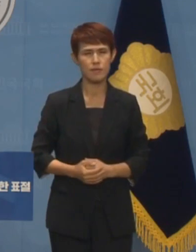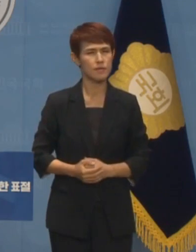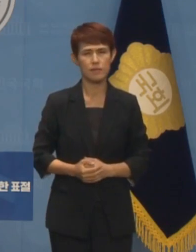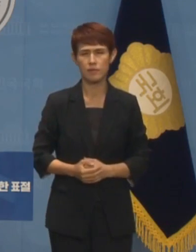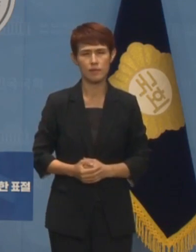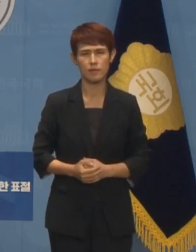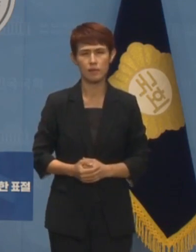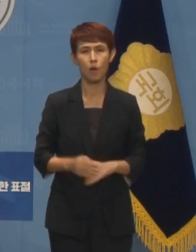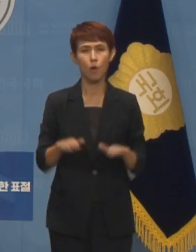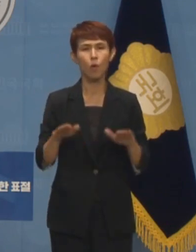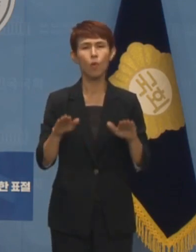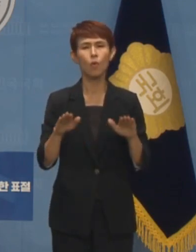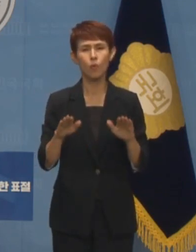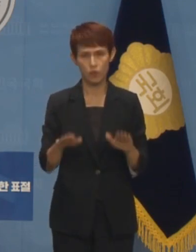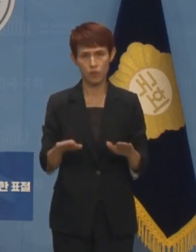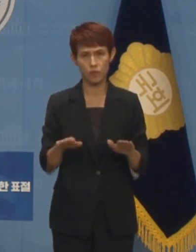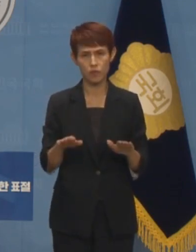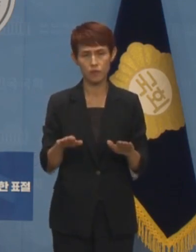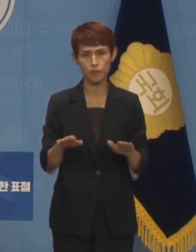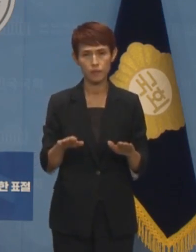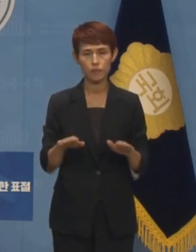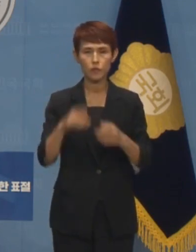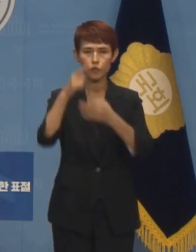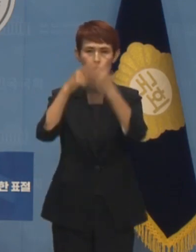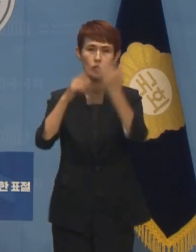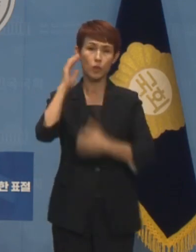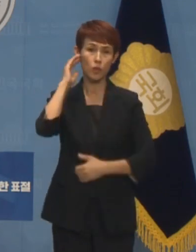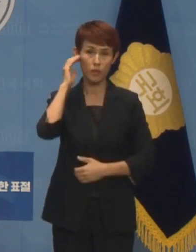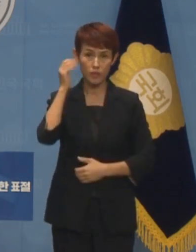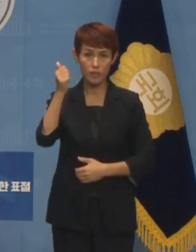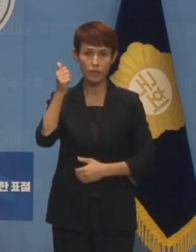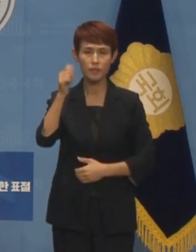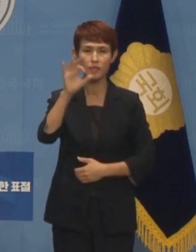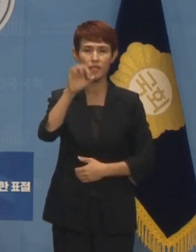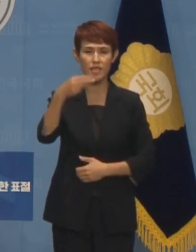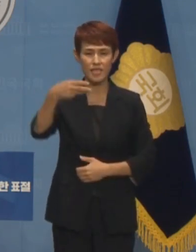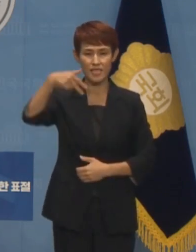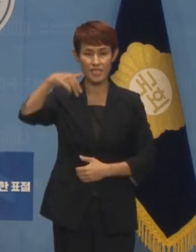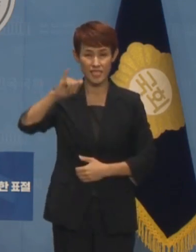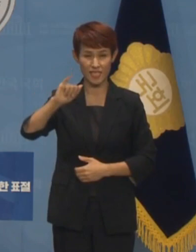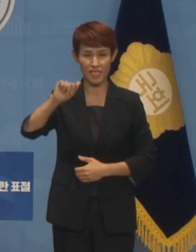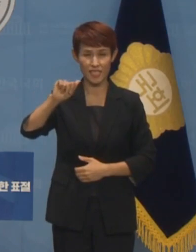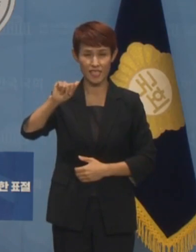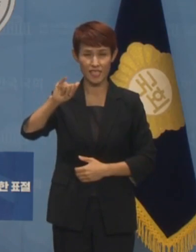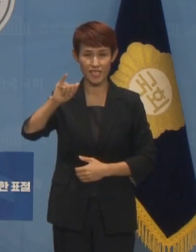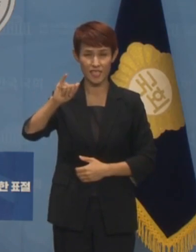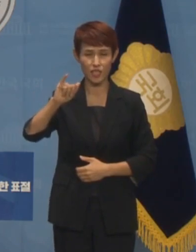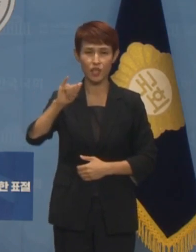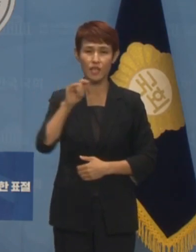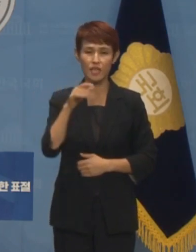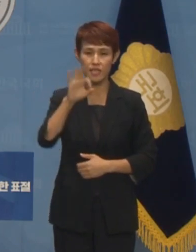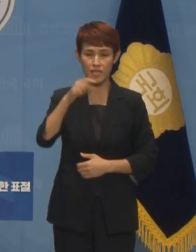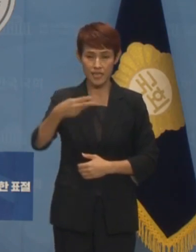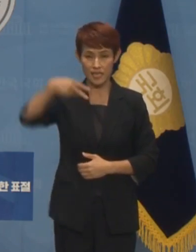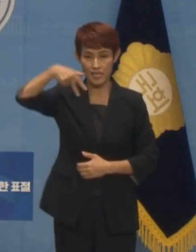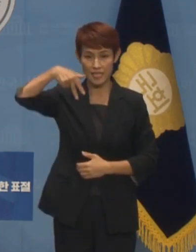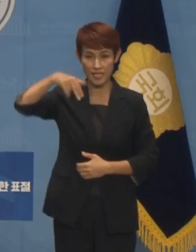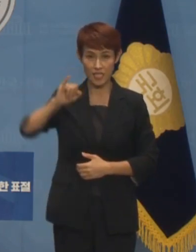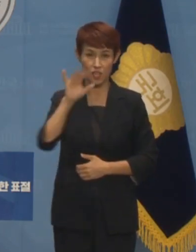바로 오늘 윤석열 대통령은 을지 연습을 앞두고 자유민주주의 체제를